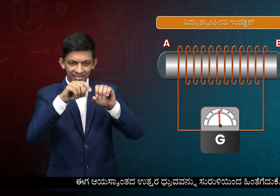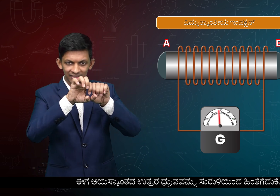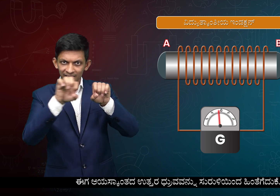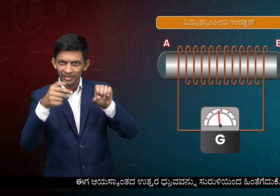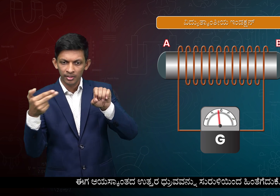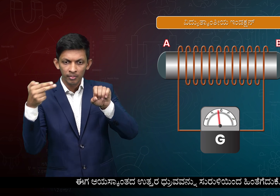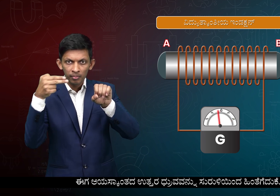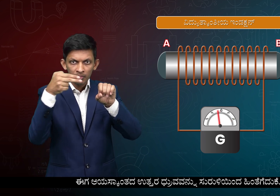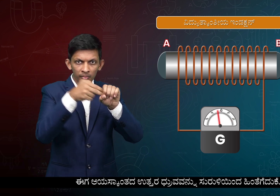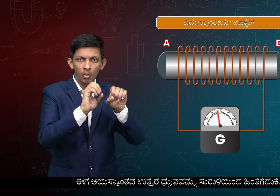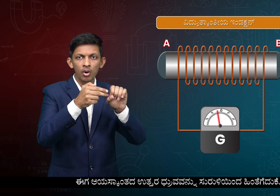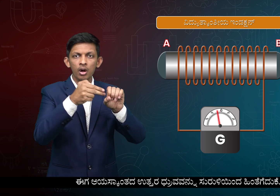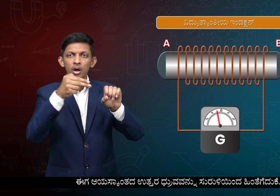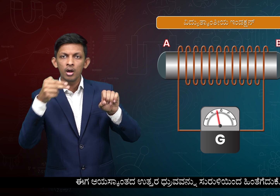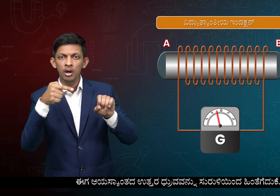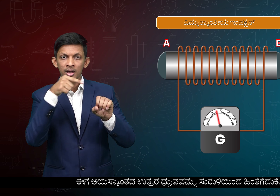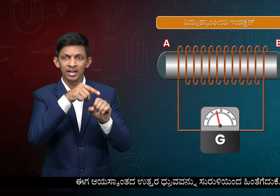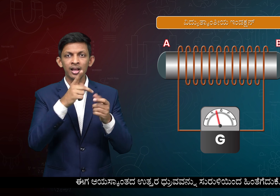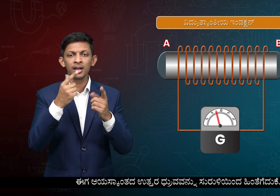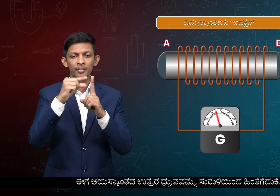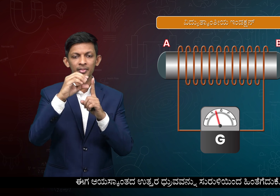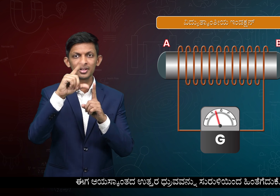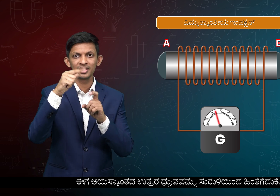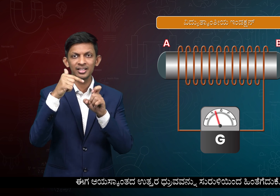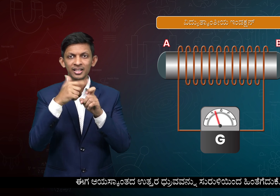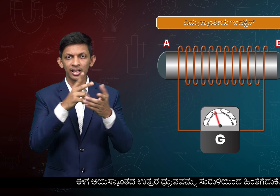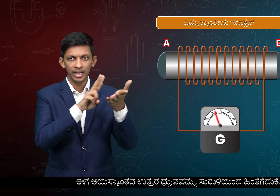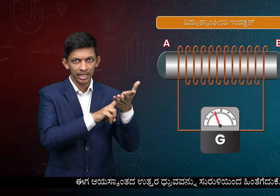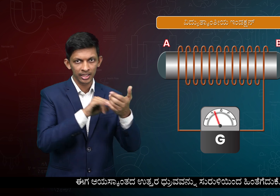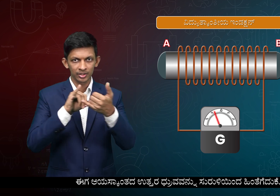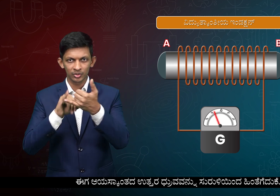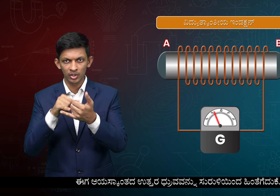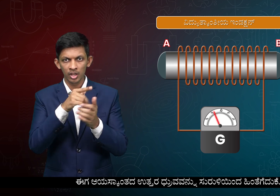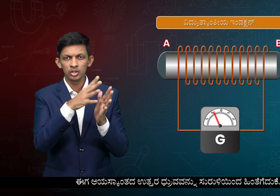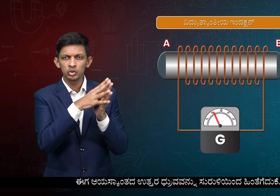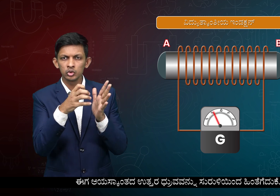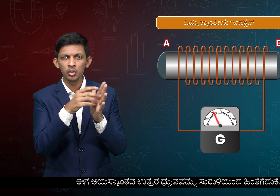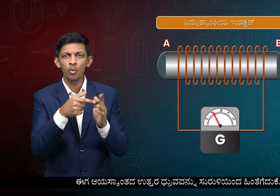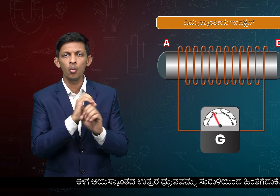ಆಯಸ್ಕಾಂತದ ಉತ್ತರ ದ್ರವವನ್ನು ಸುರುಳಿಯಿಂದ ಹಿಂತೆಗೆದುಕೊಳ್ಳಿ.